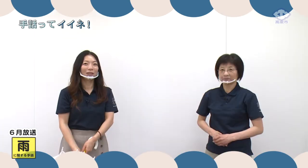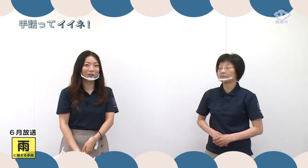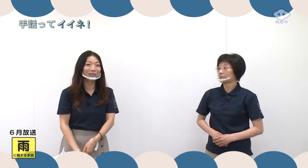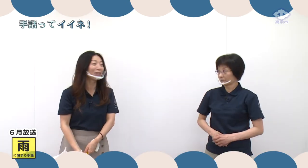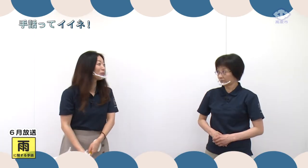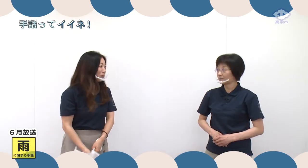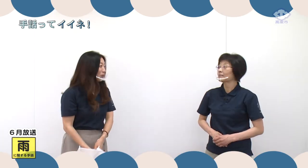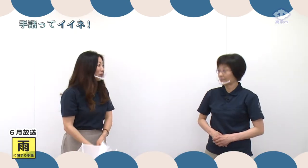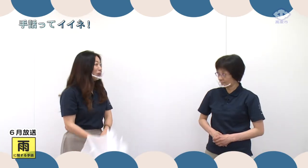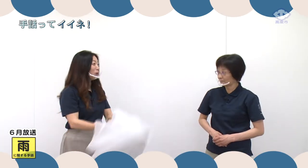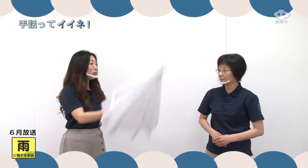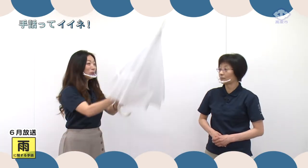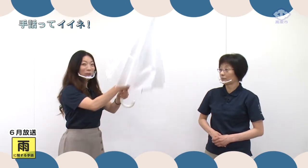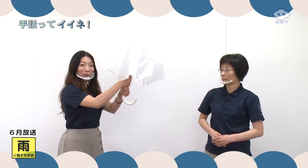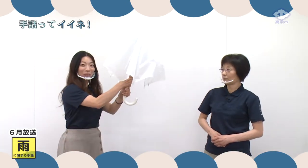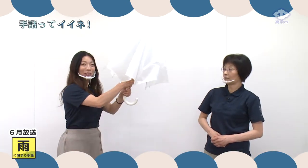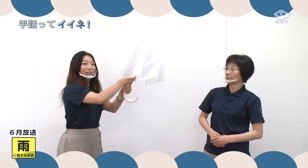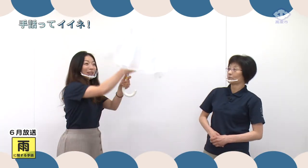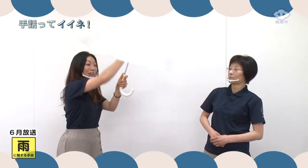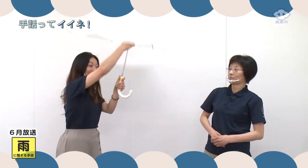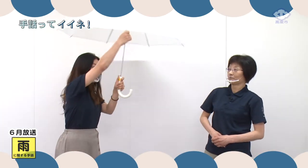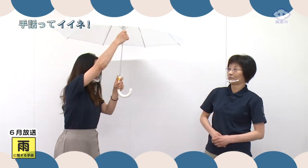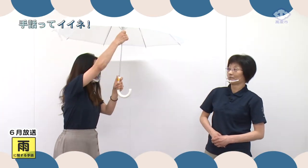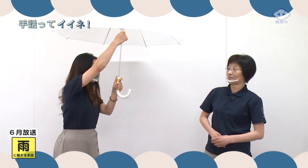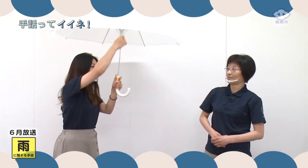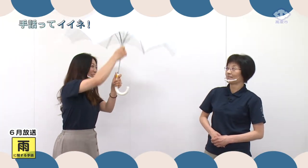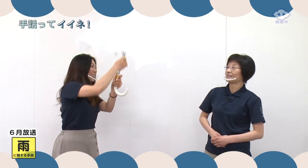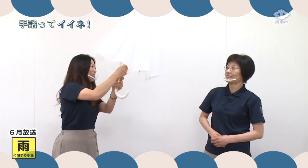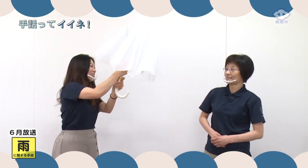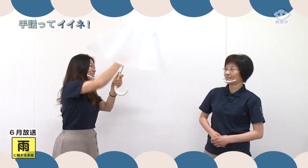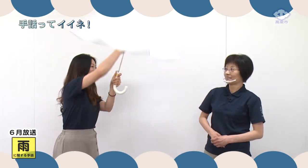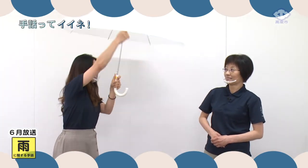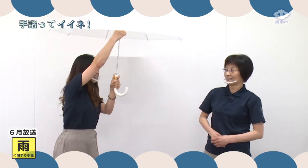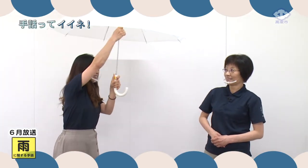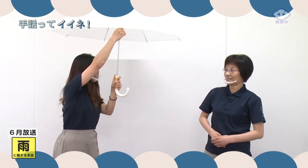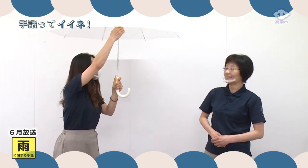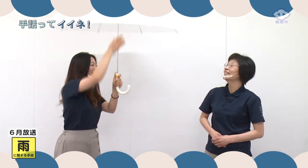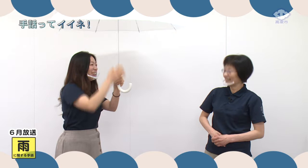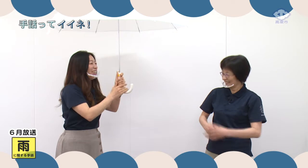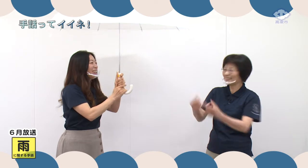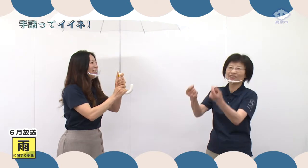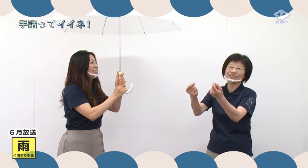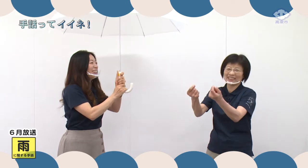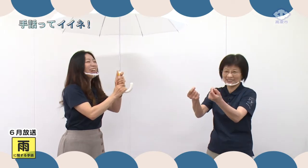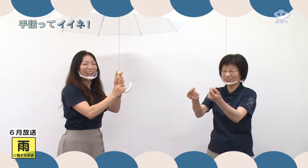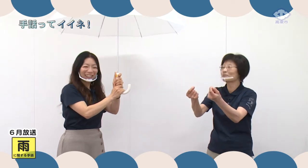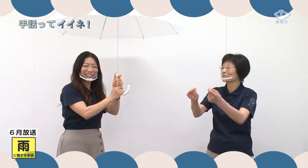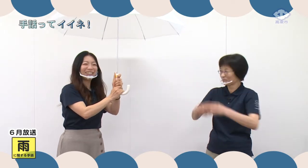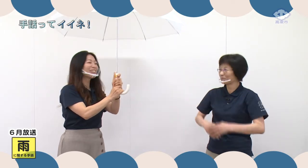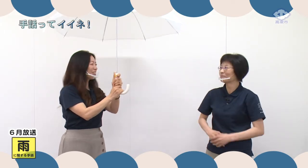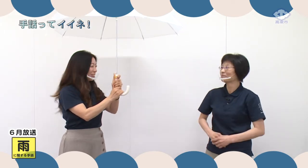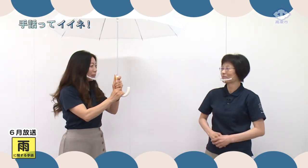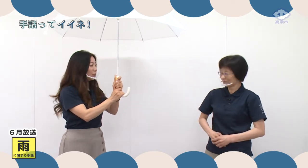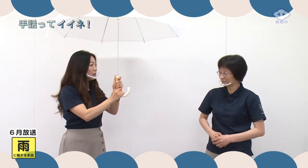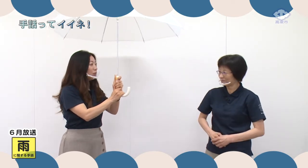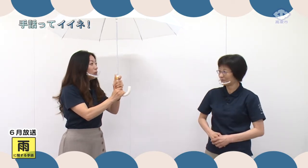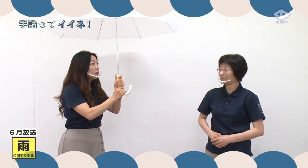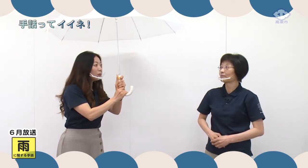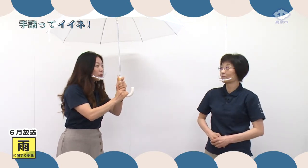あ、なるほど。この傘を開く様子ですね。 そうです。 はい、ありがとうございます。では次